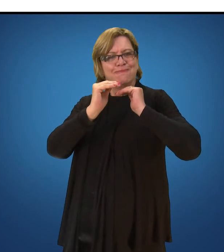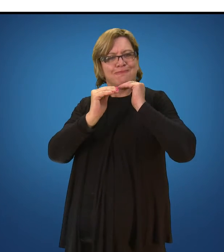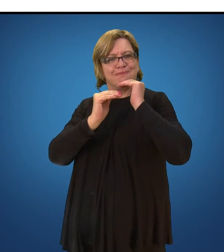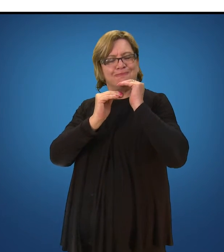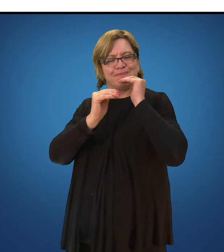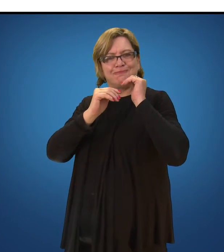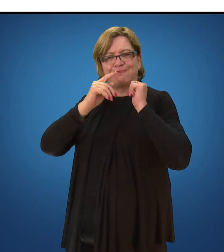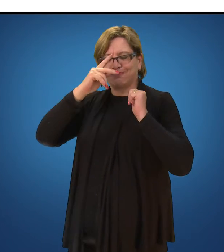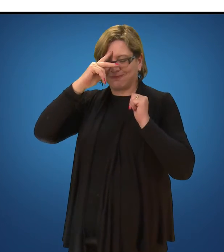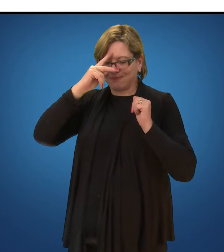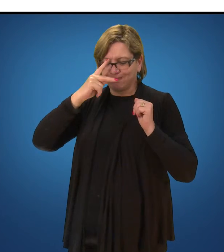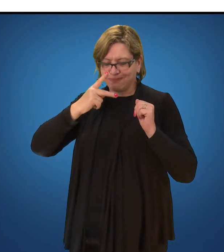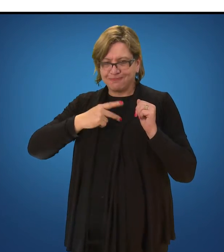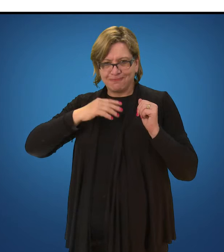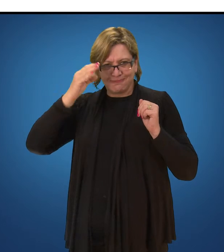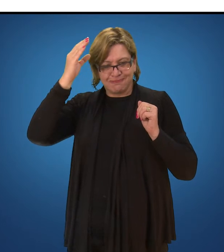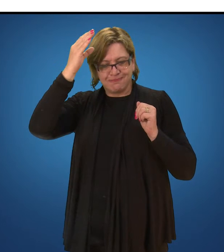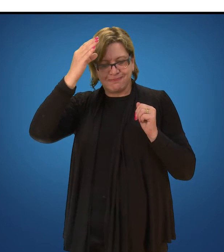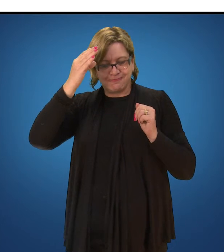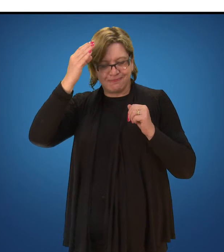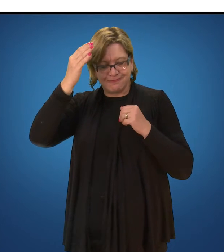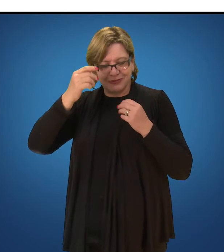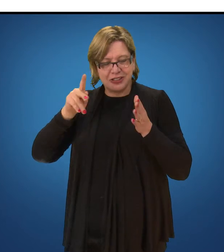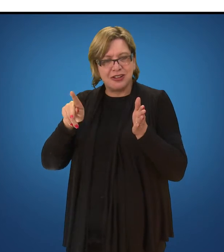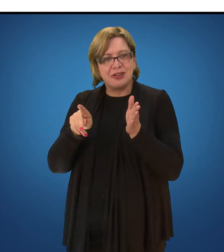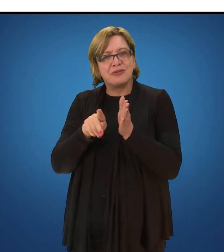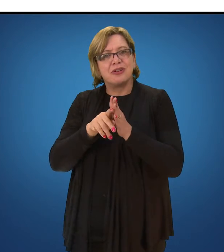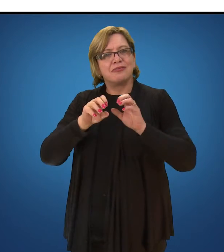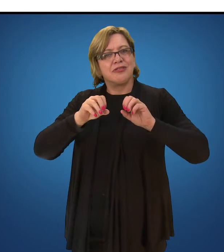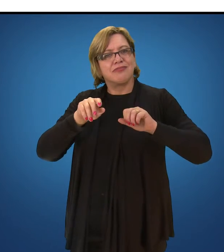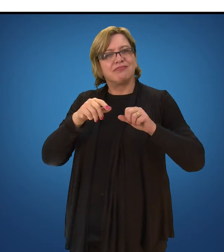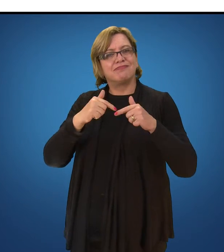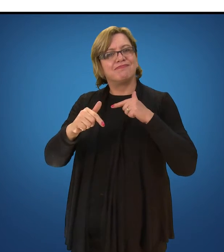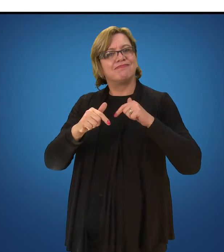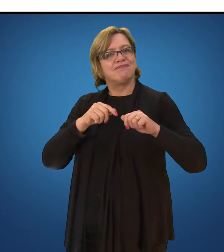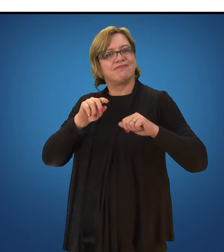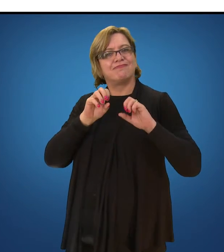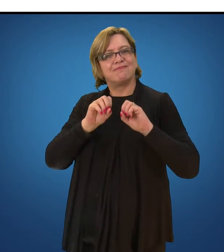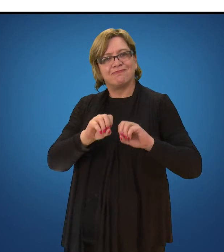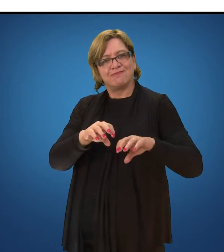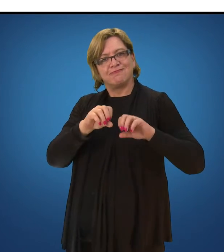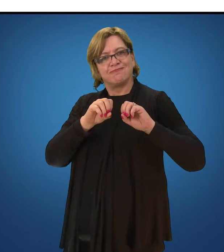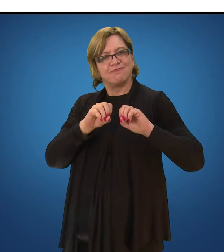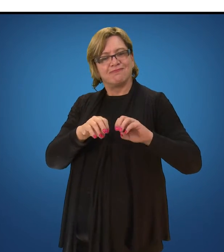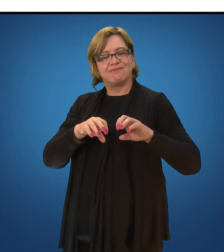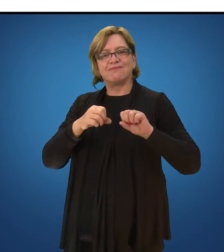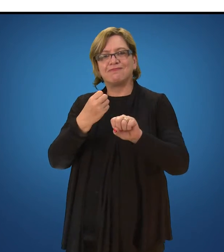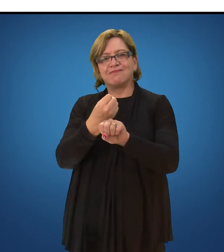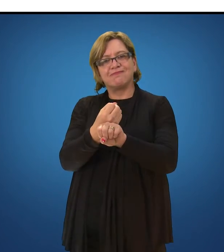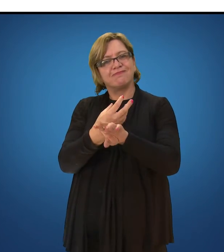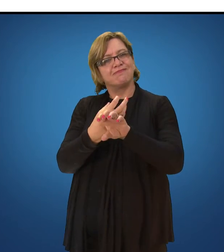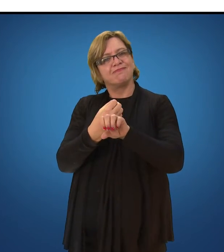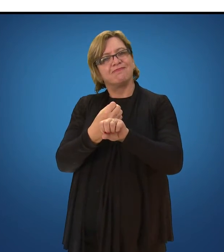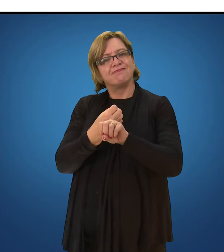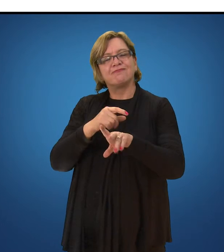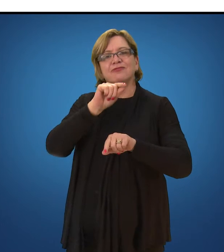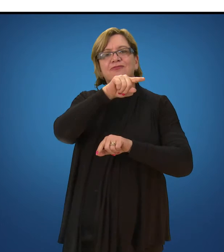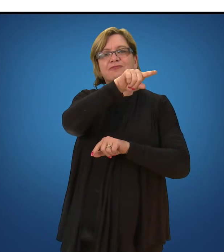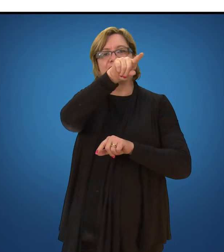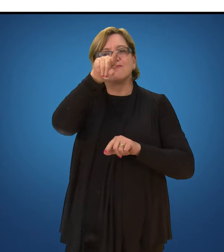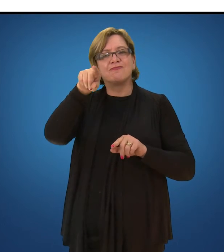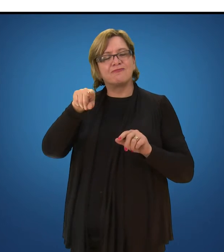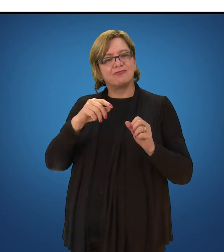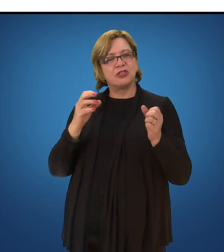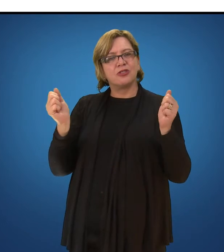uma autoconsciência narrativa da sua prática pedagógica, do processo de ensino e aprendizagem no qual você